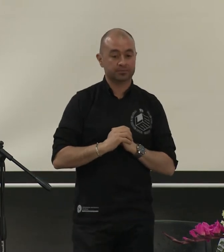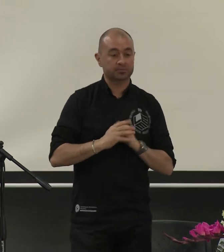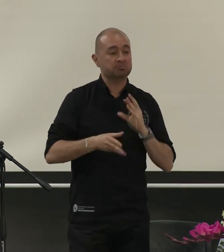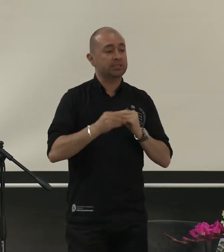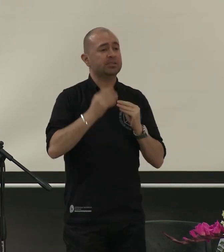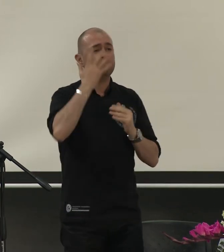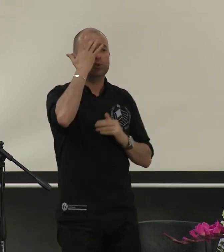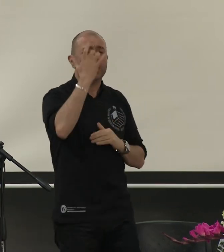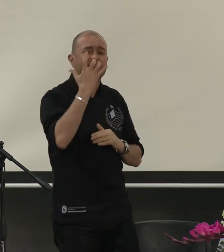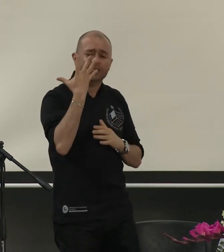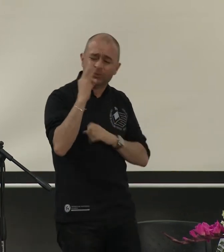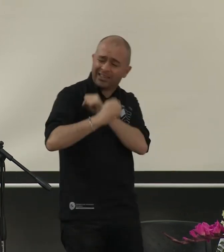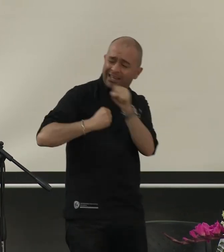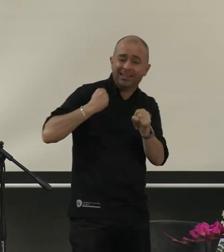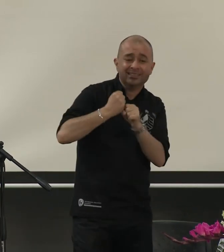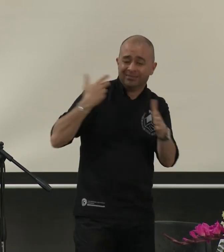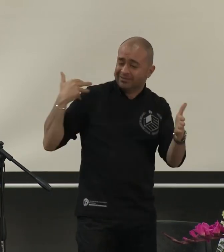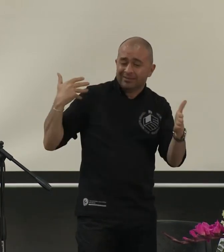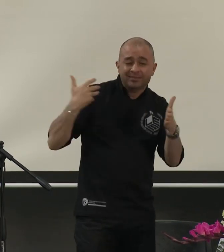son